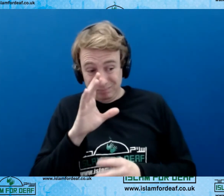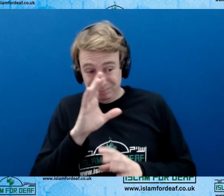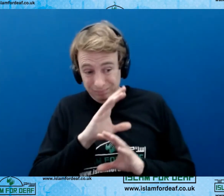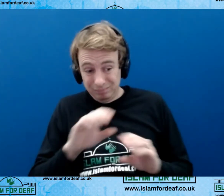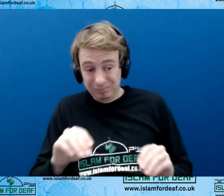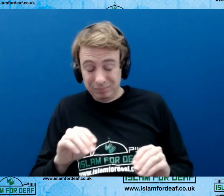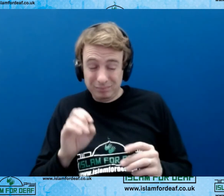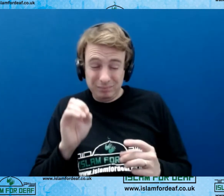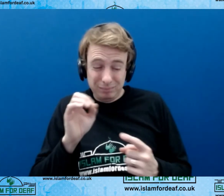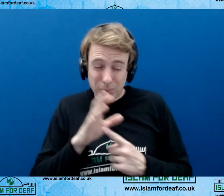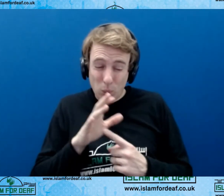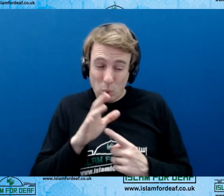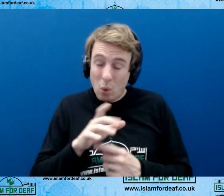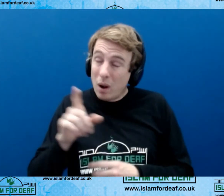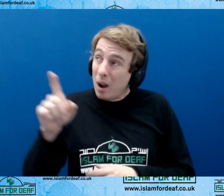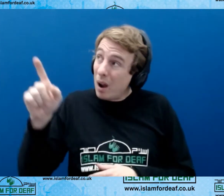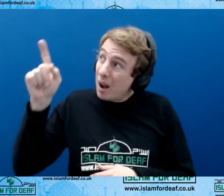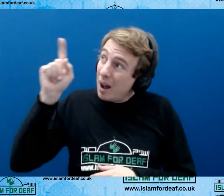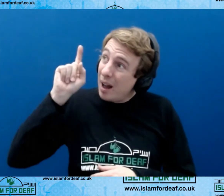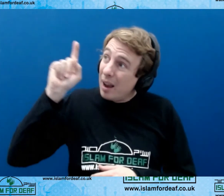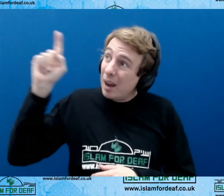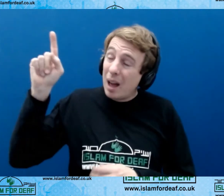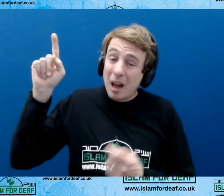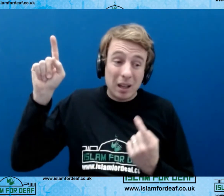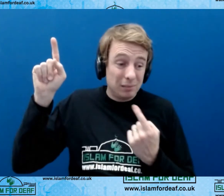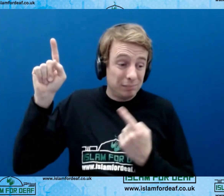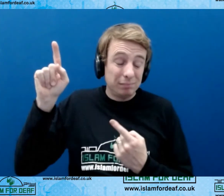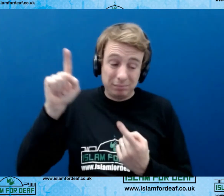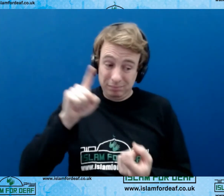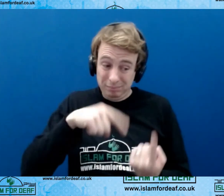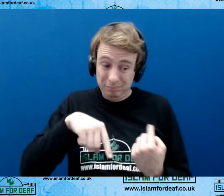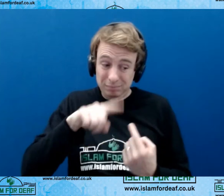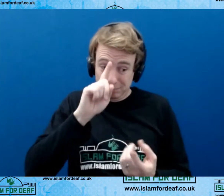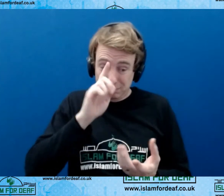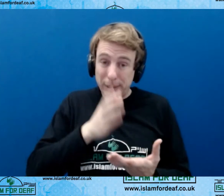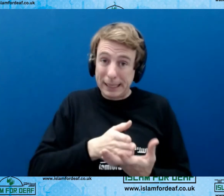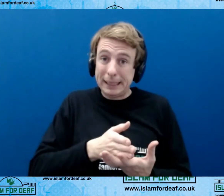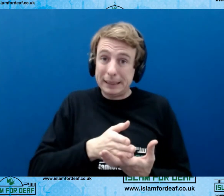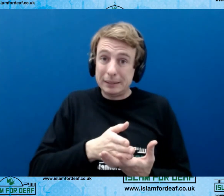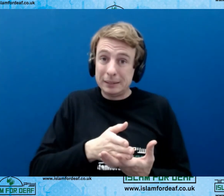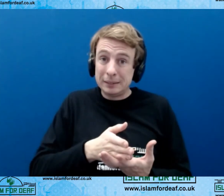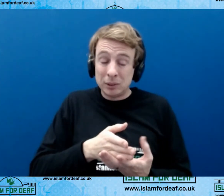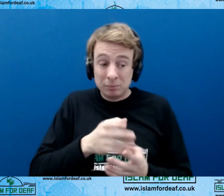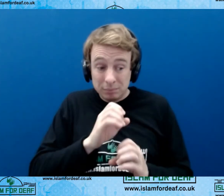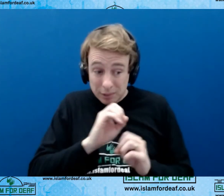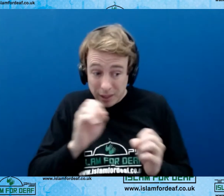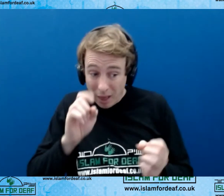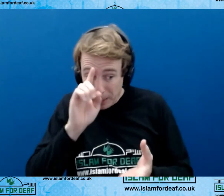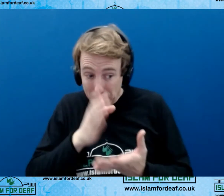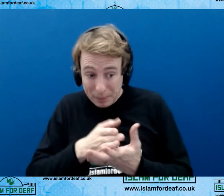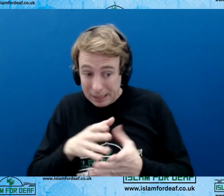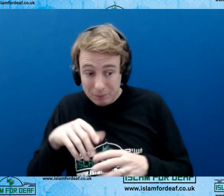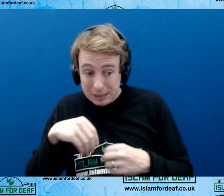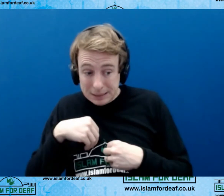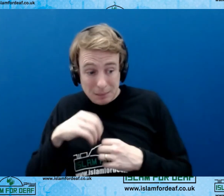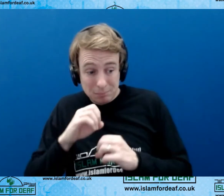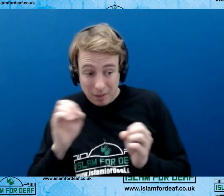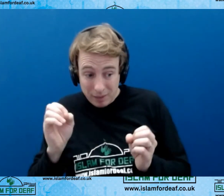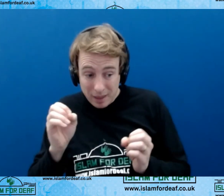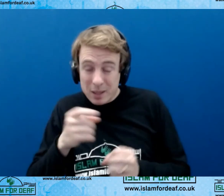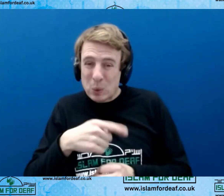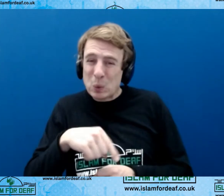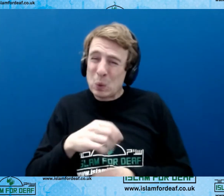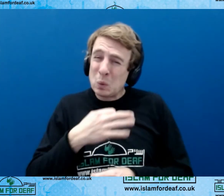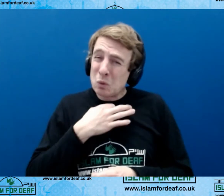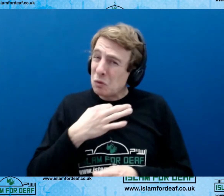message, otherwise you will fall foul of a great torment. فقال له أبو لهب.